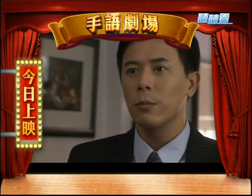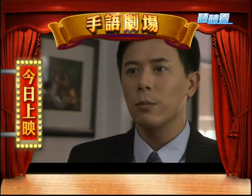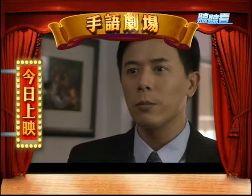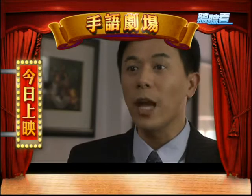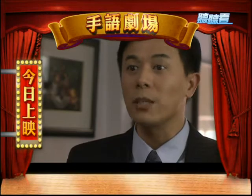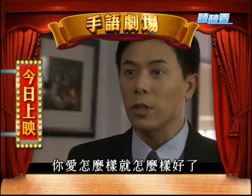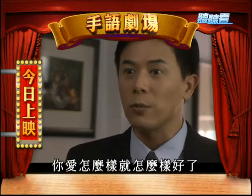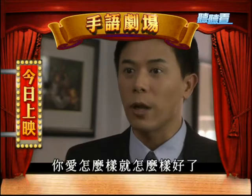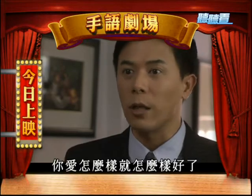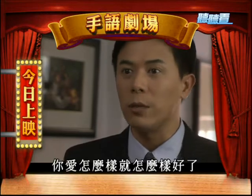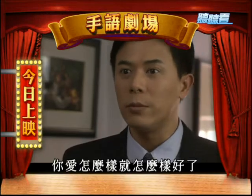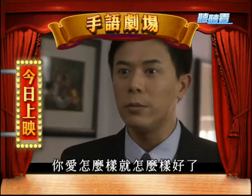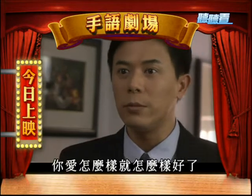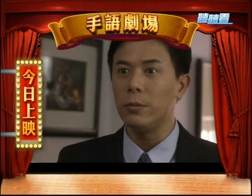你爱怎么样就怎么样好了。